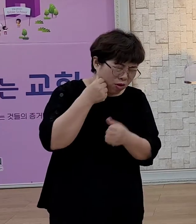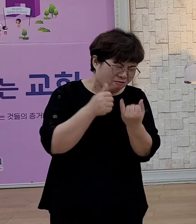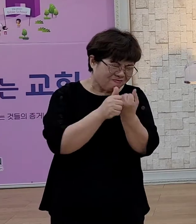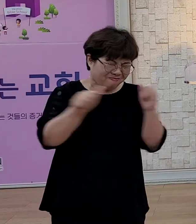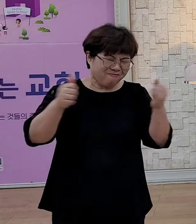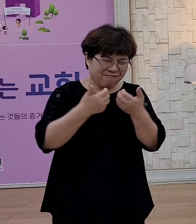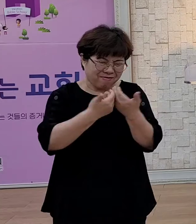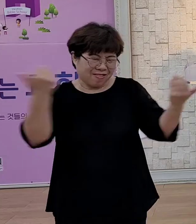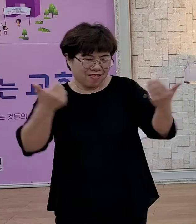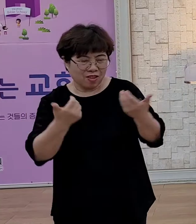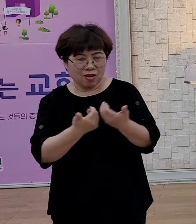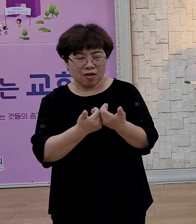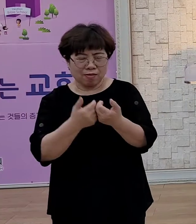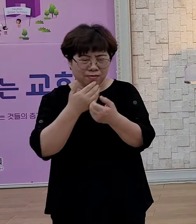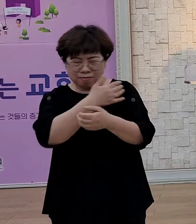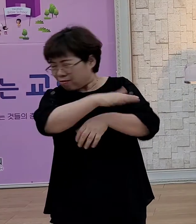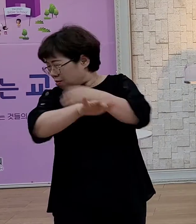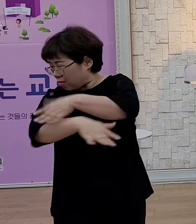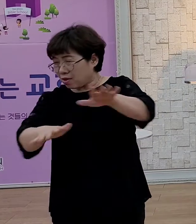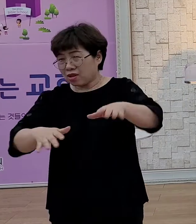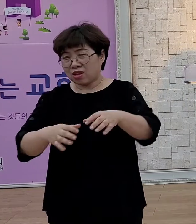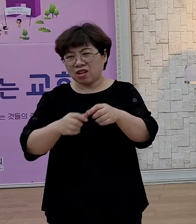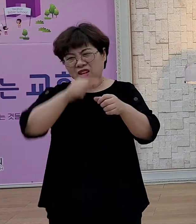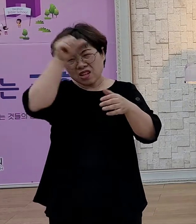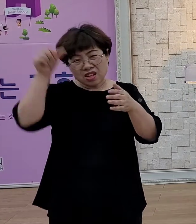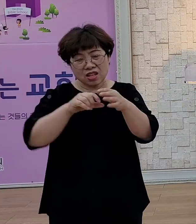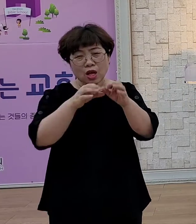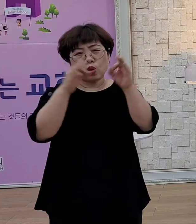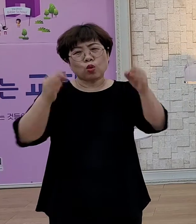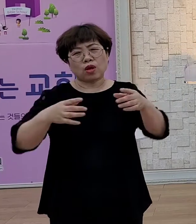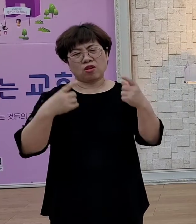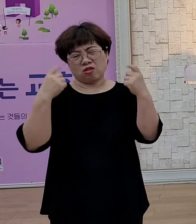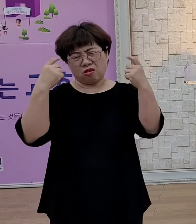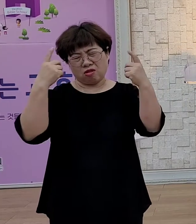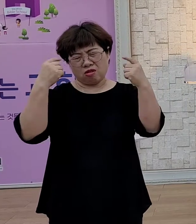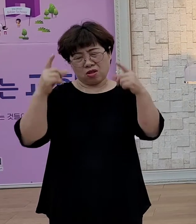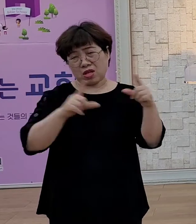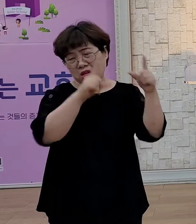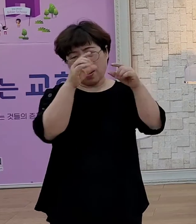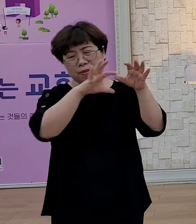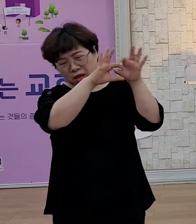깨지고 안 보고 그 사람 평생 가도 똑같아요. 근데 그 고통을